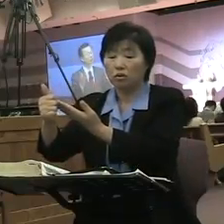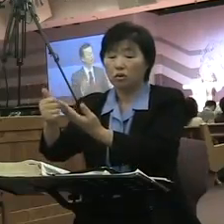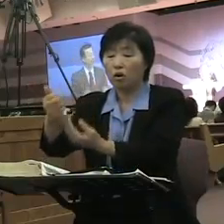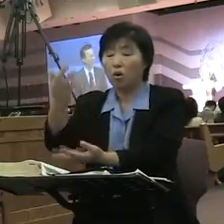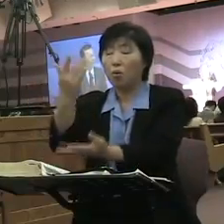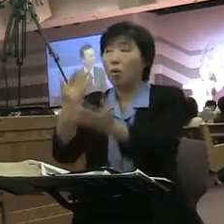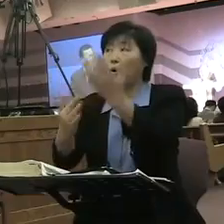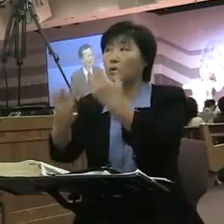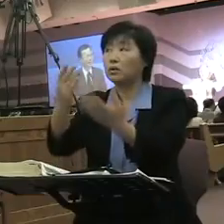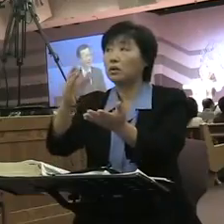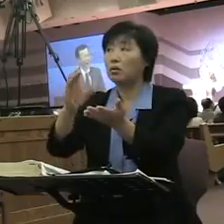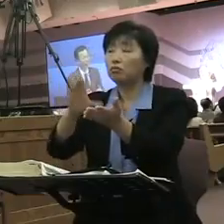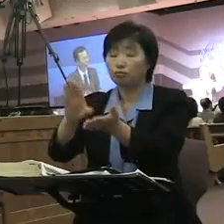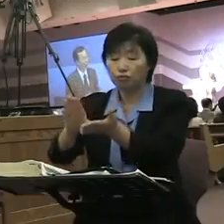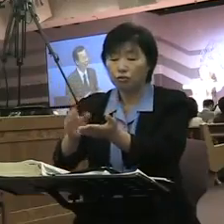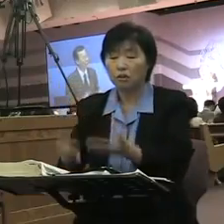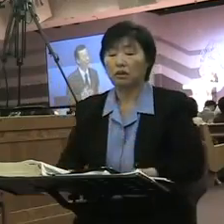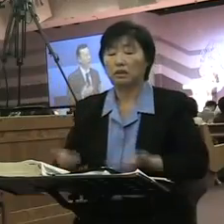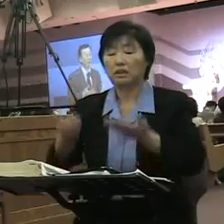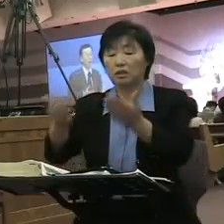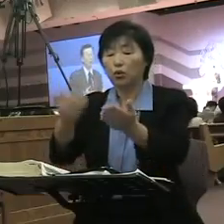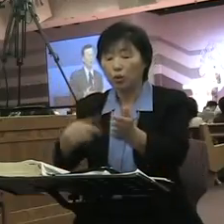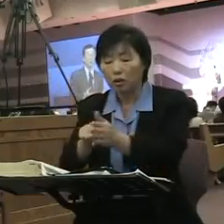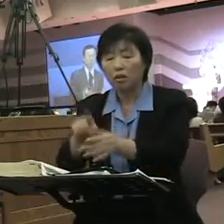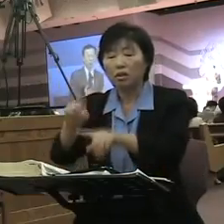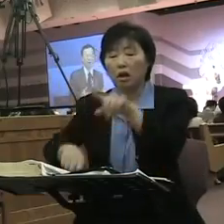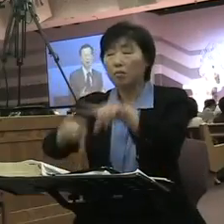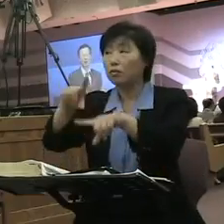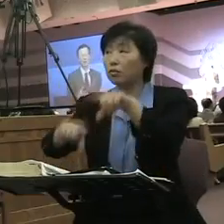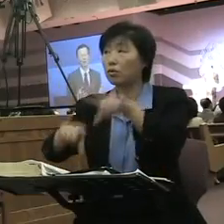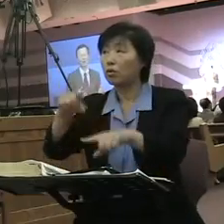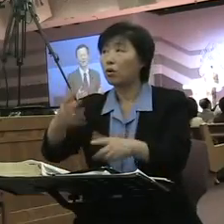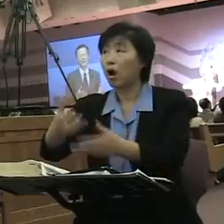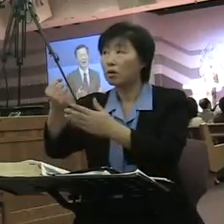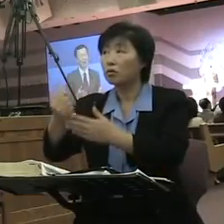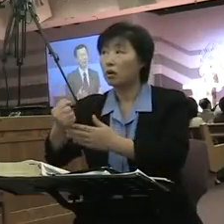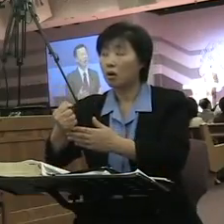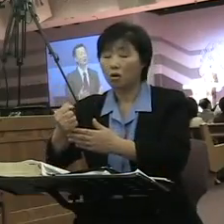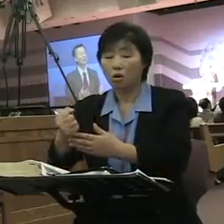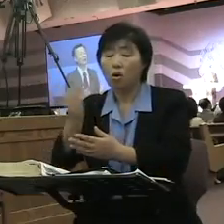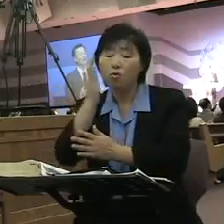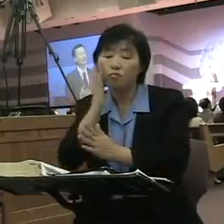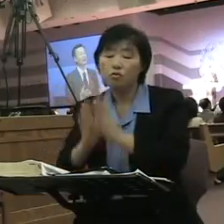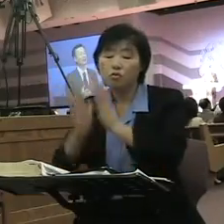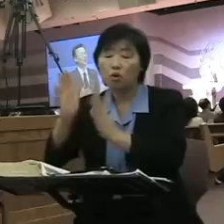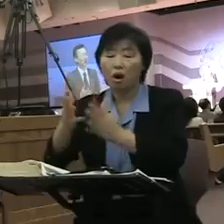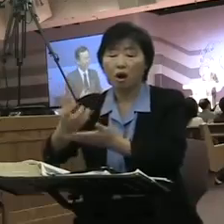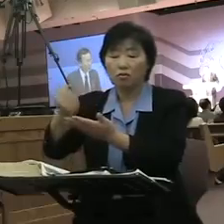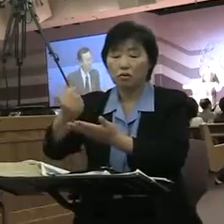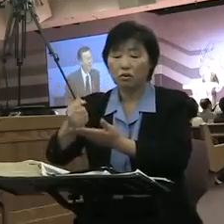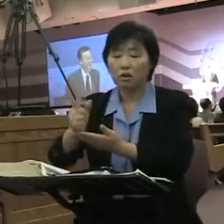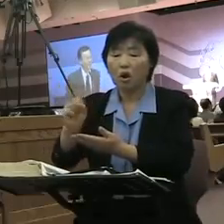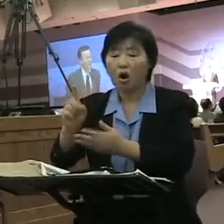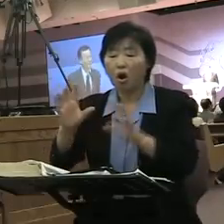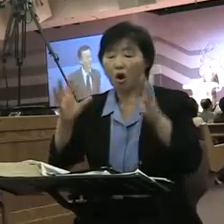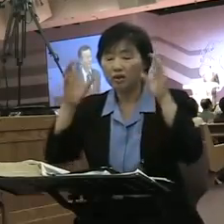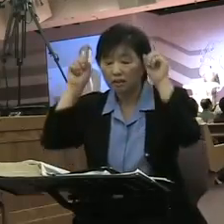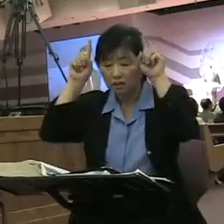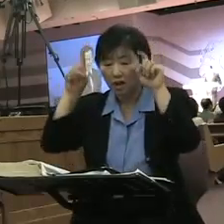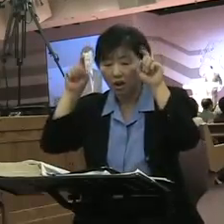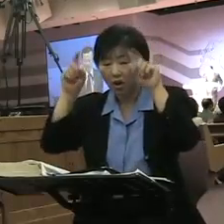번제물을 드리기 위하여서 나무도 갖고 가고 있으며 불도 갖고 가는데 아버지, 어린 양은 어디 있습니까?